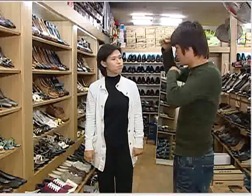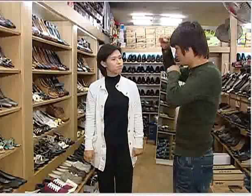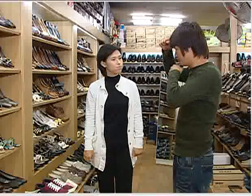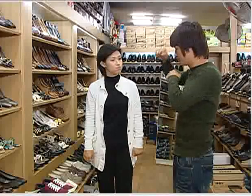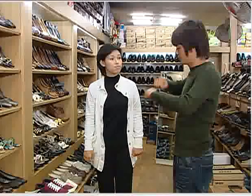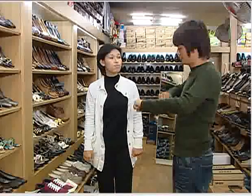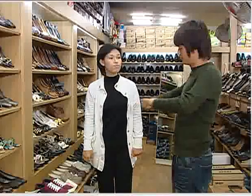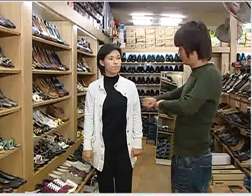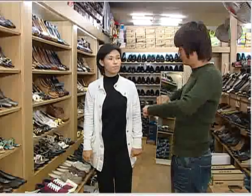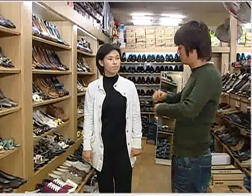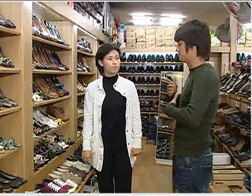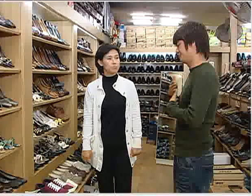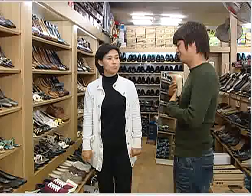운동화가 활동하기 편해요.